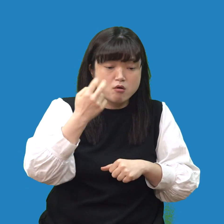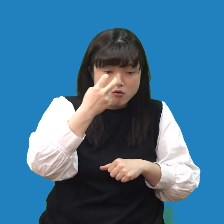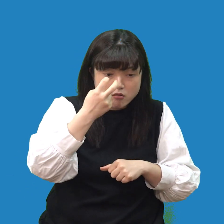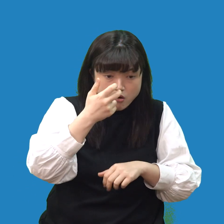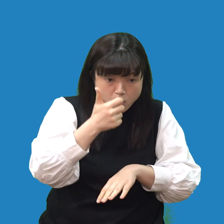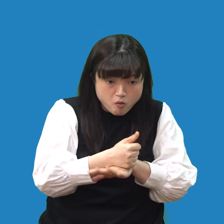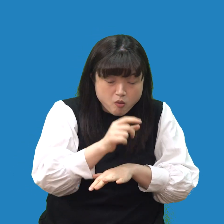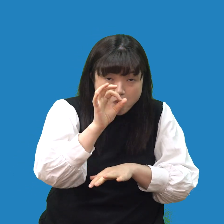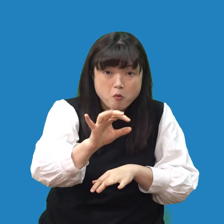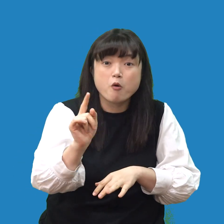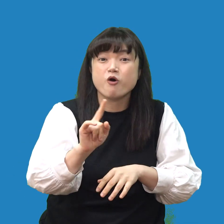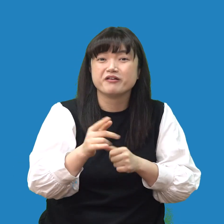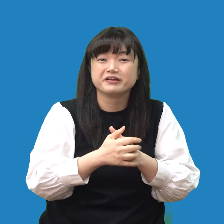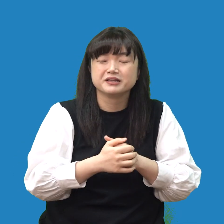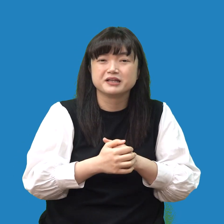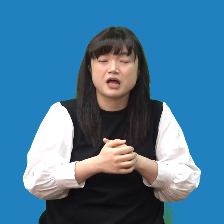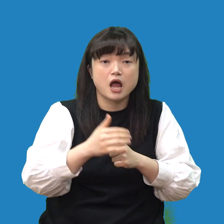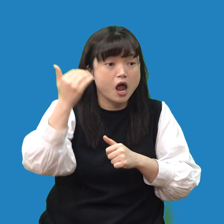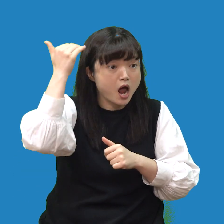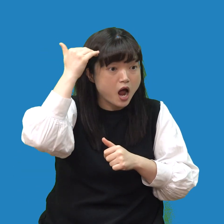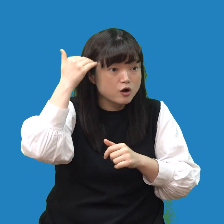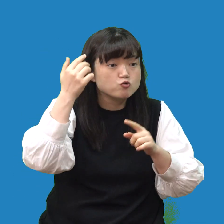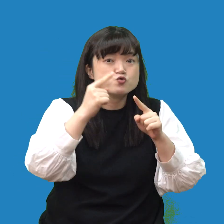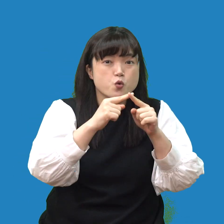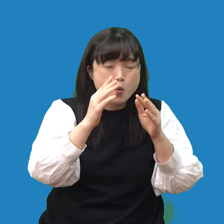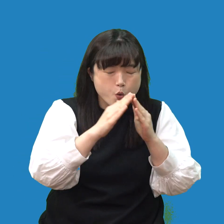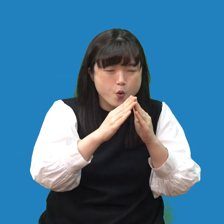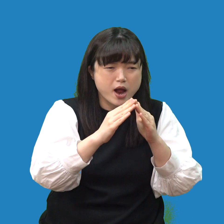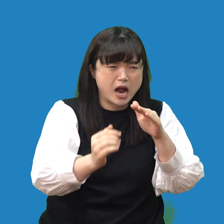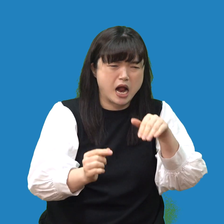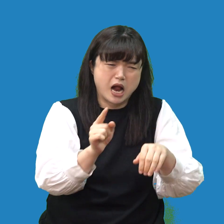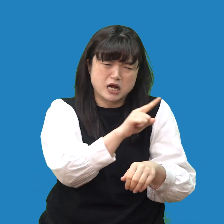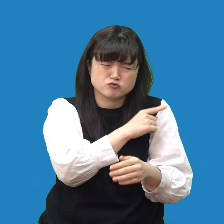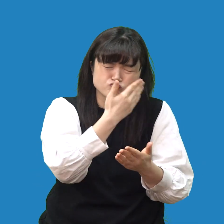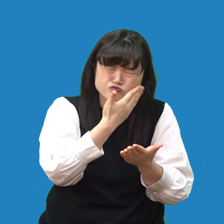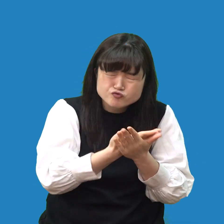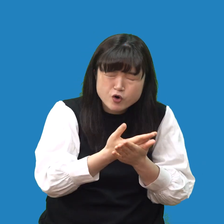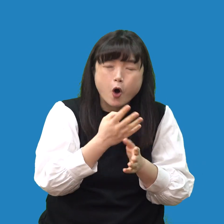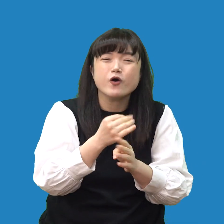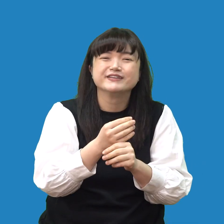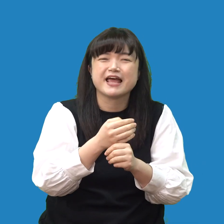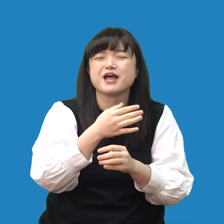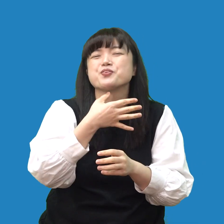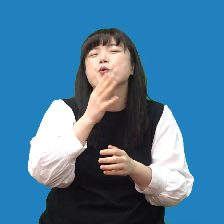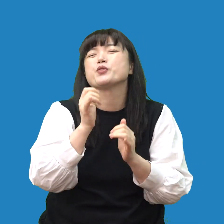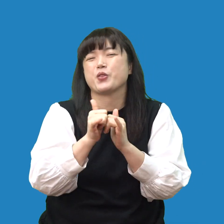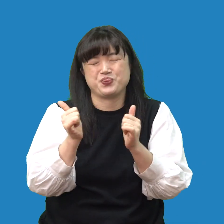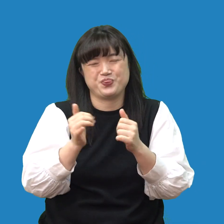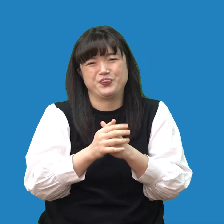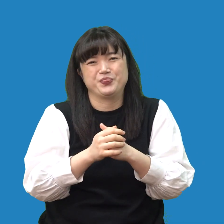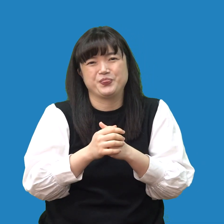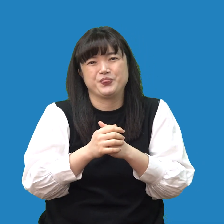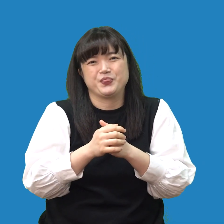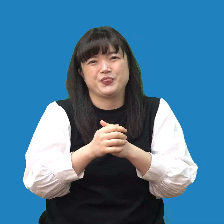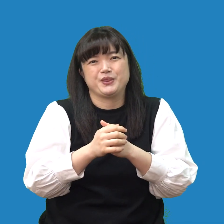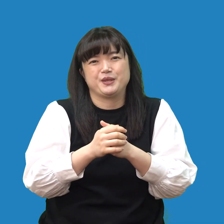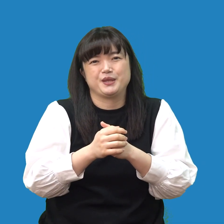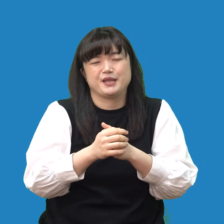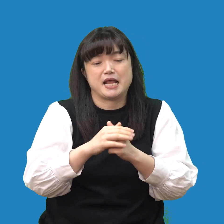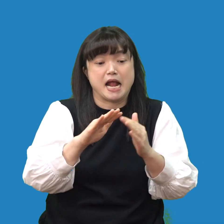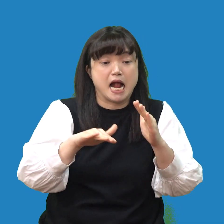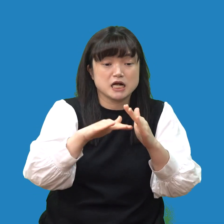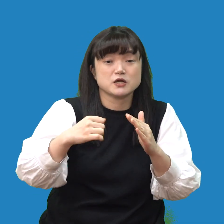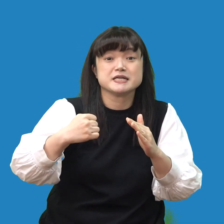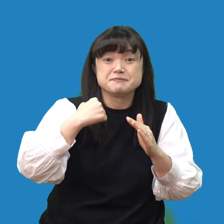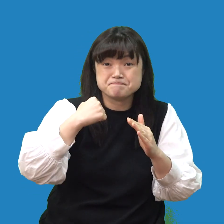결과만 보면 한국교회의 황금기는 바로 노년기입니다. 그래서 이 가정의